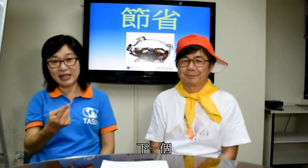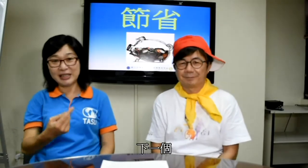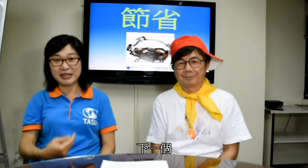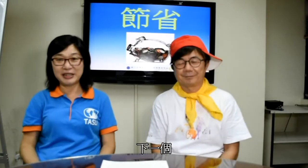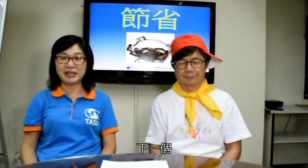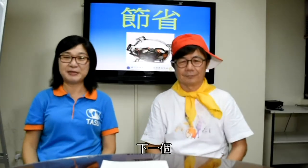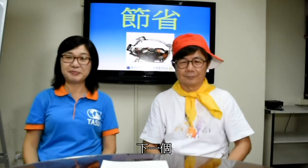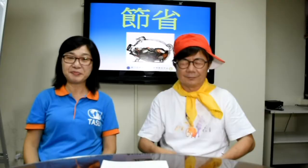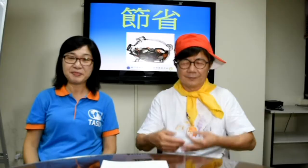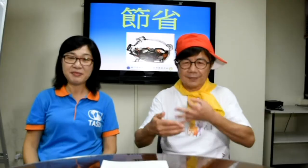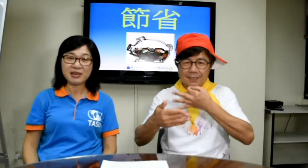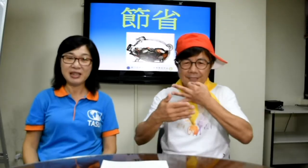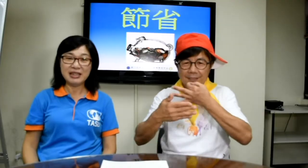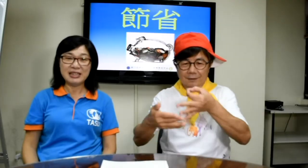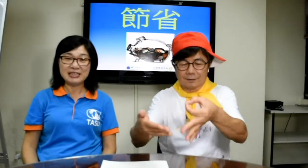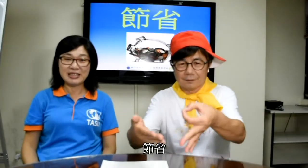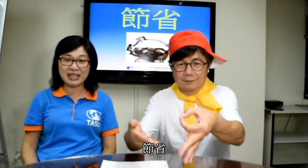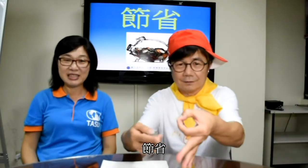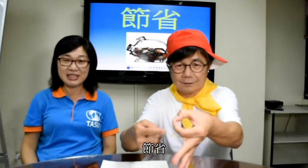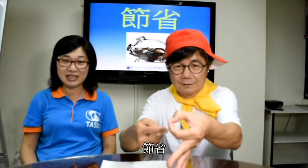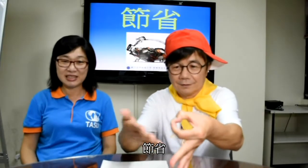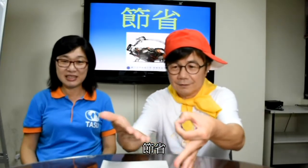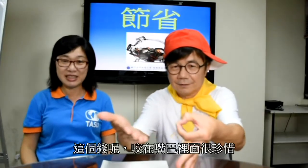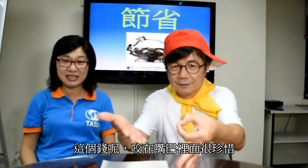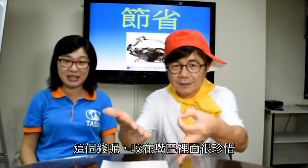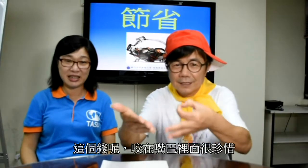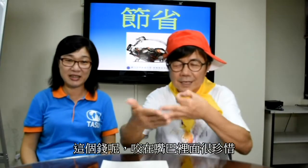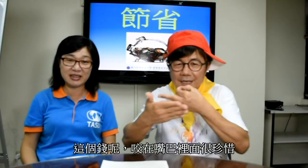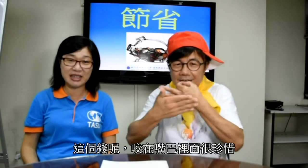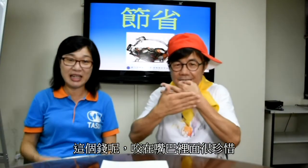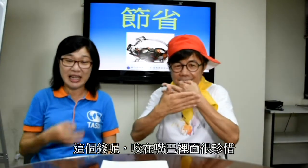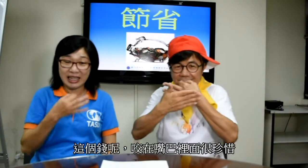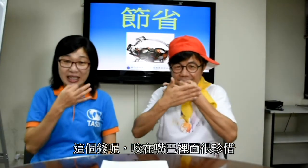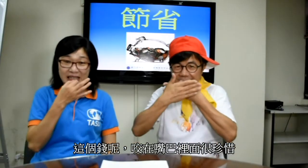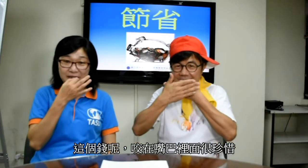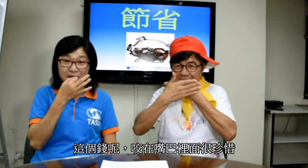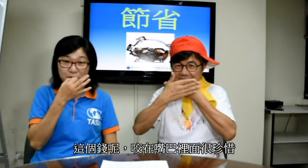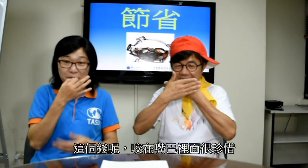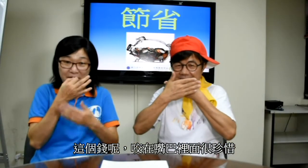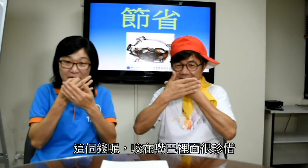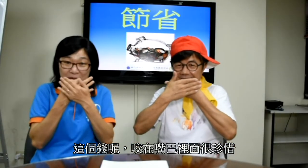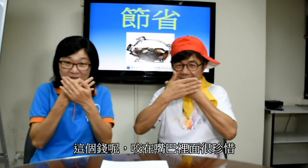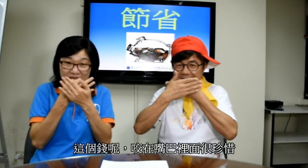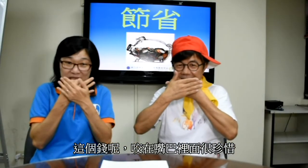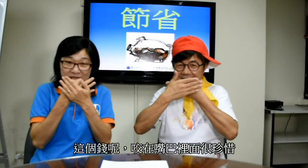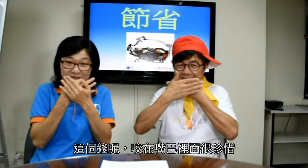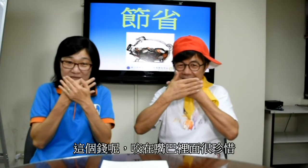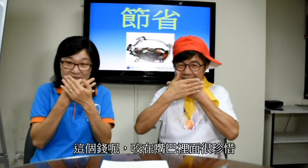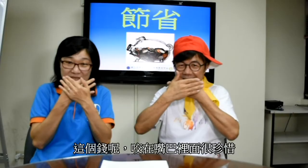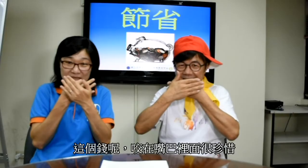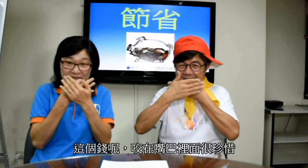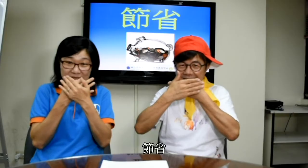个，节省这个钱呢，咬在嘴巴里面很珍惜，节